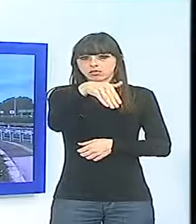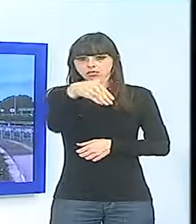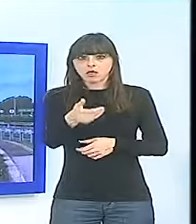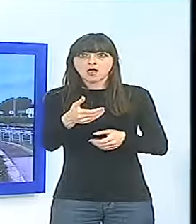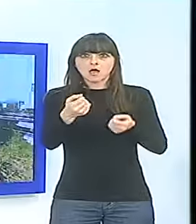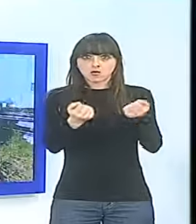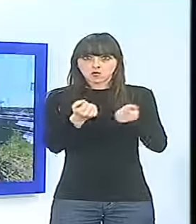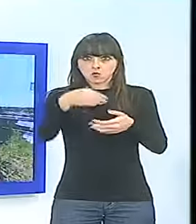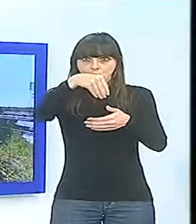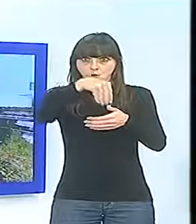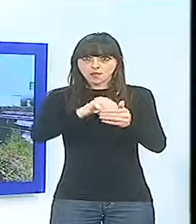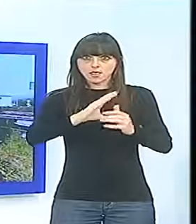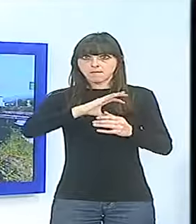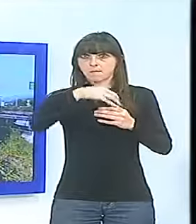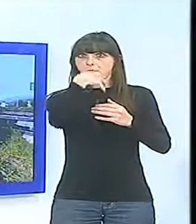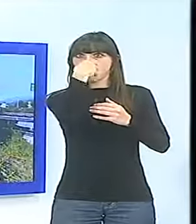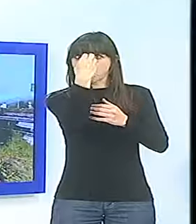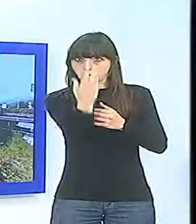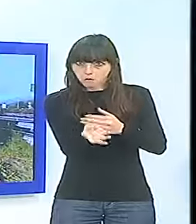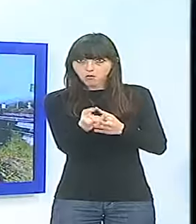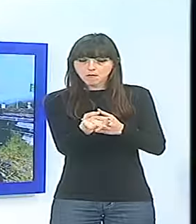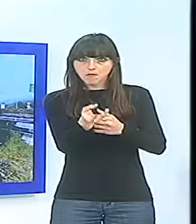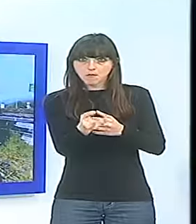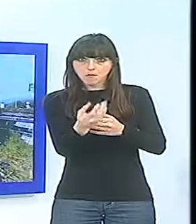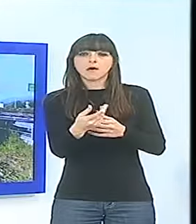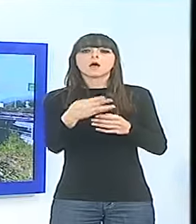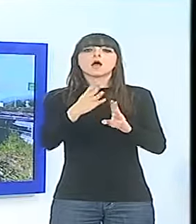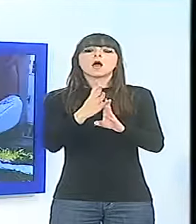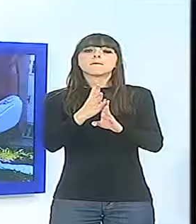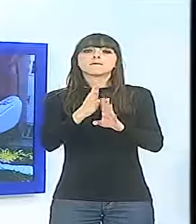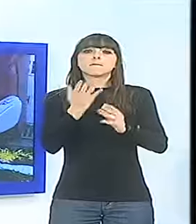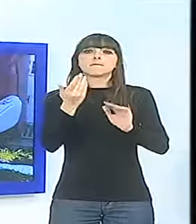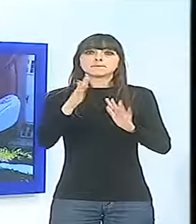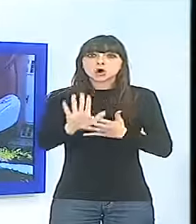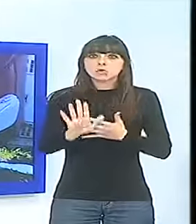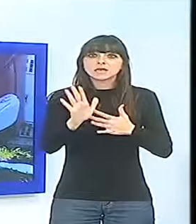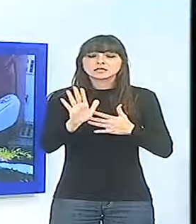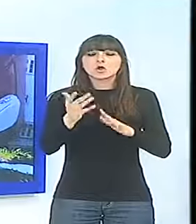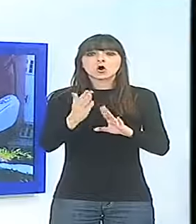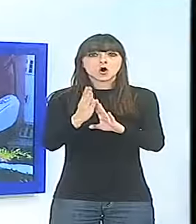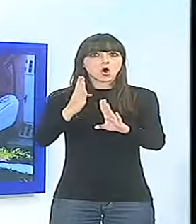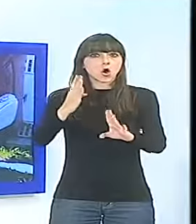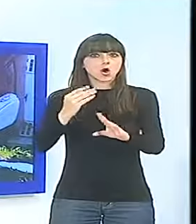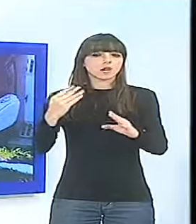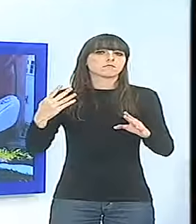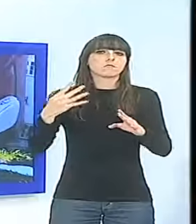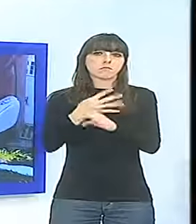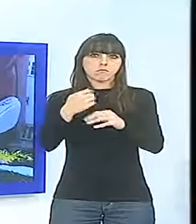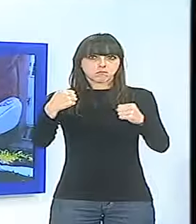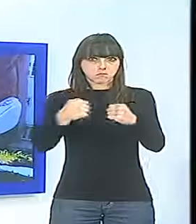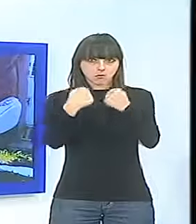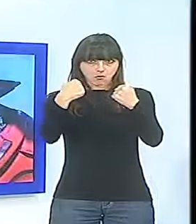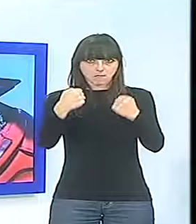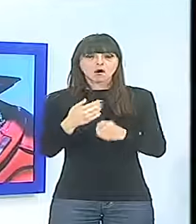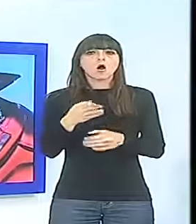caduta proprio sul guardrail che ha sfondato l'abitacolo proprio all'altezza del posto di guida. L'uomo è stato soccorso dal 118